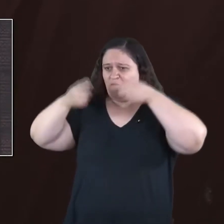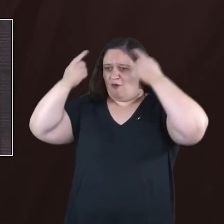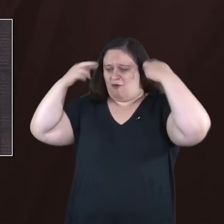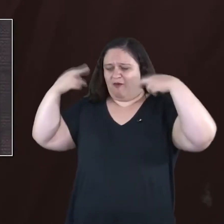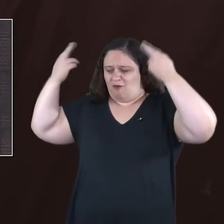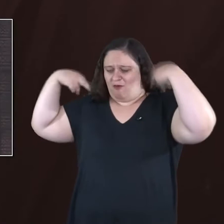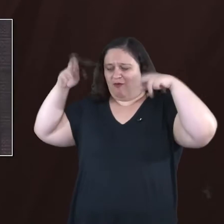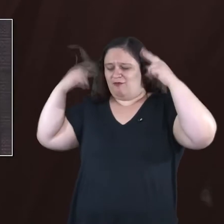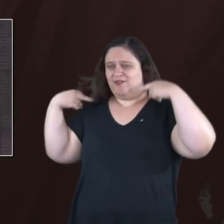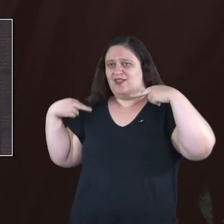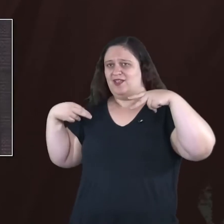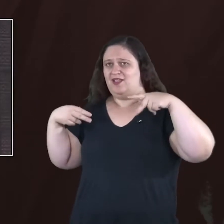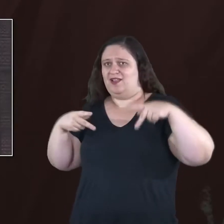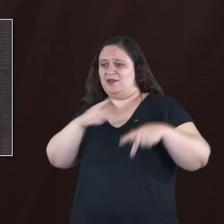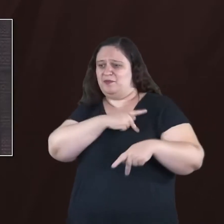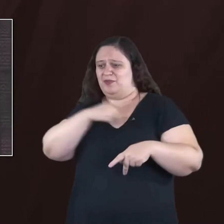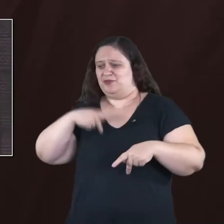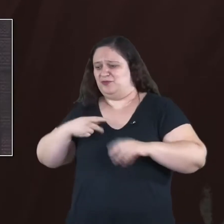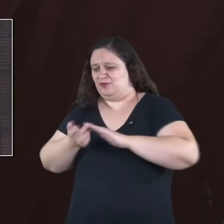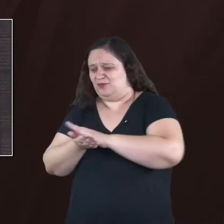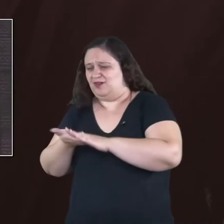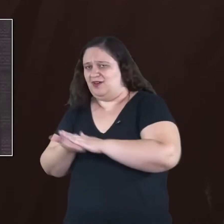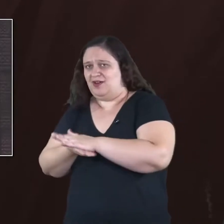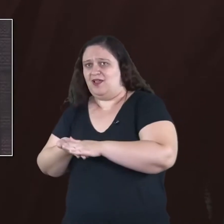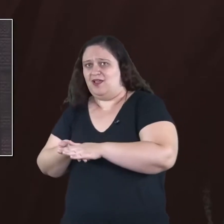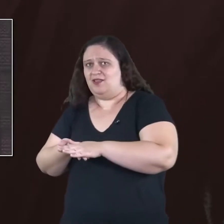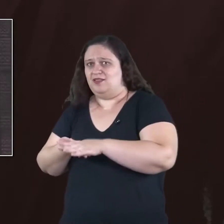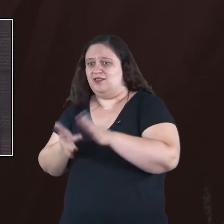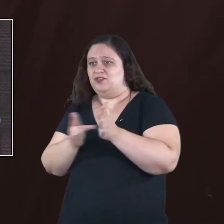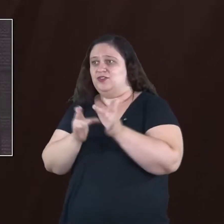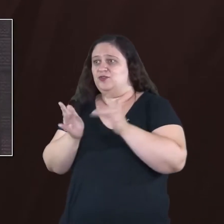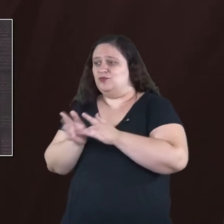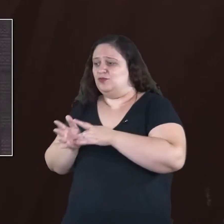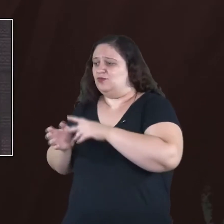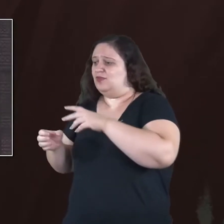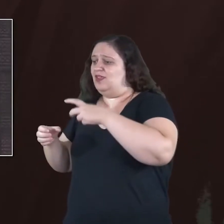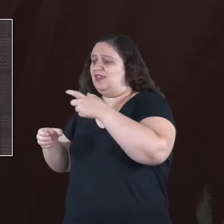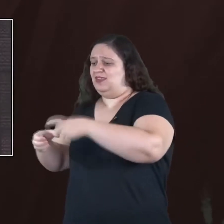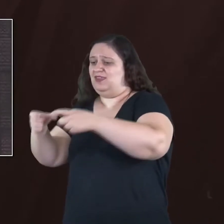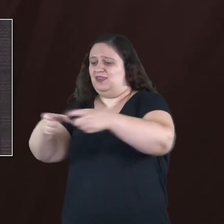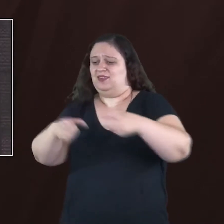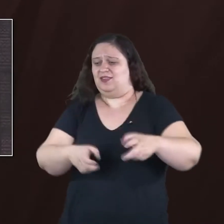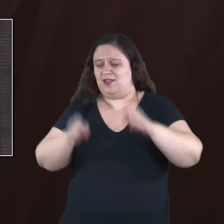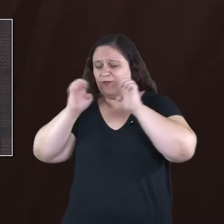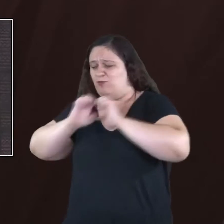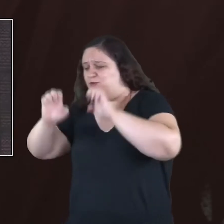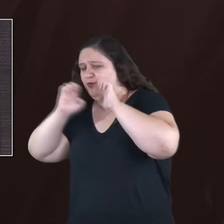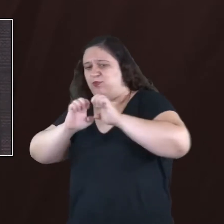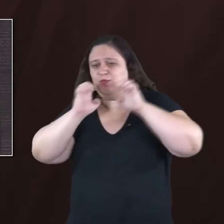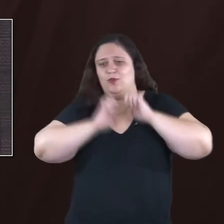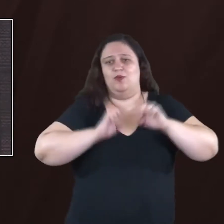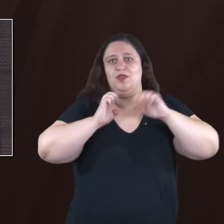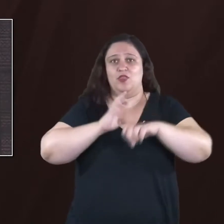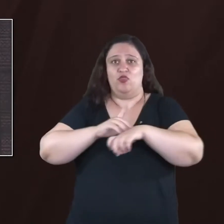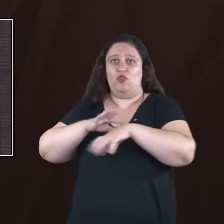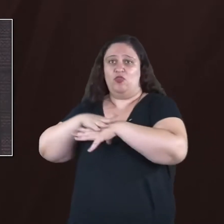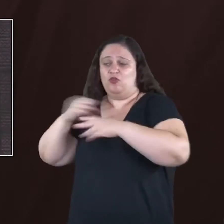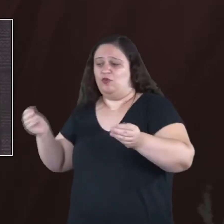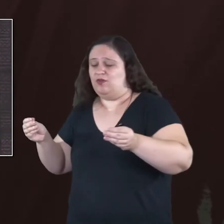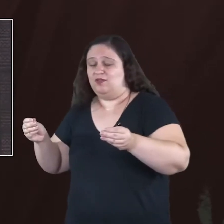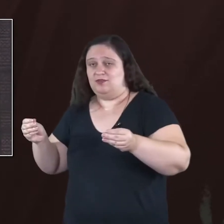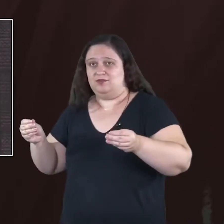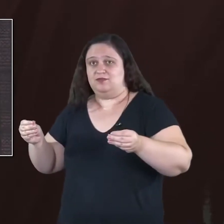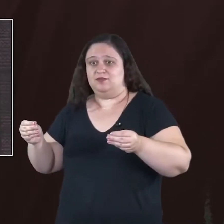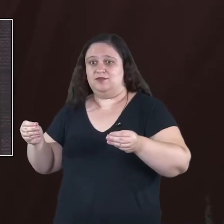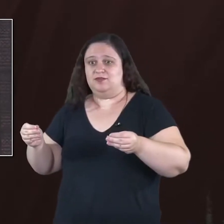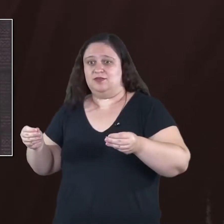Ele ia de cidade em cidade para pregar o evangelho do reino, curando os enfermos, né? Ele veio aqui